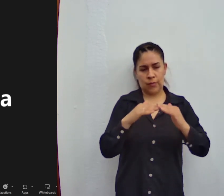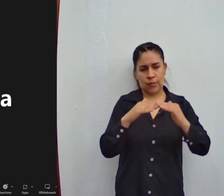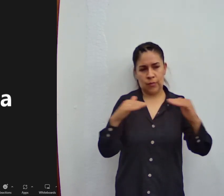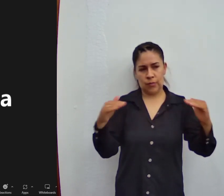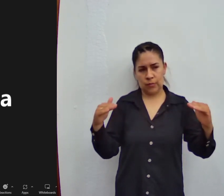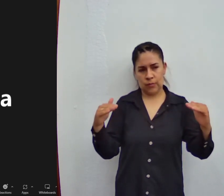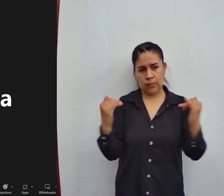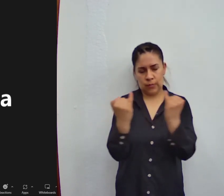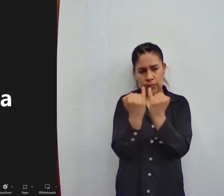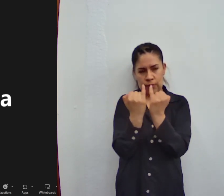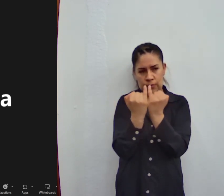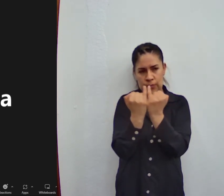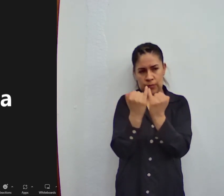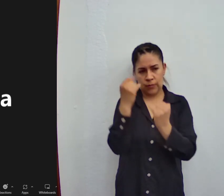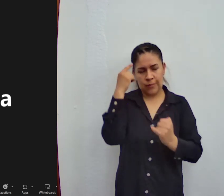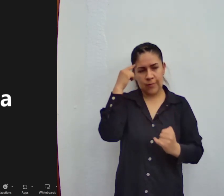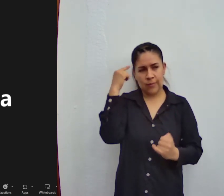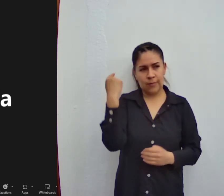ya